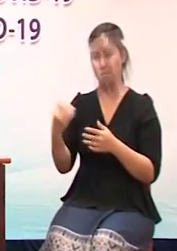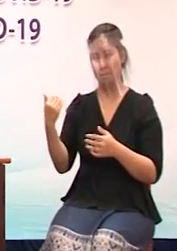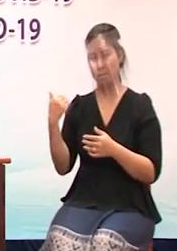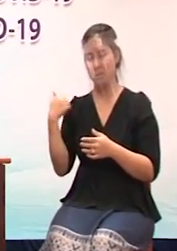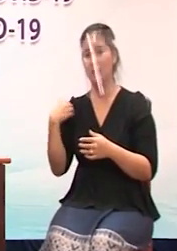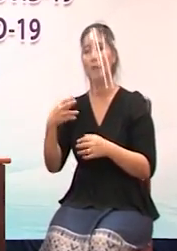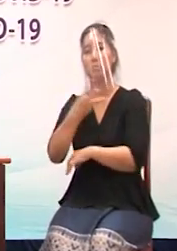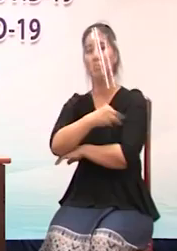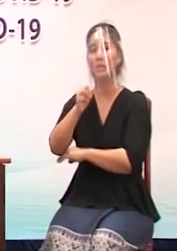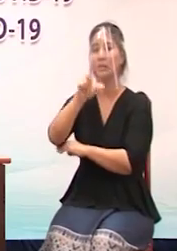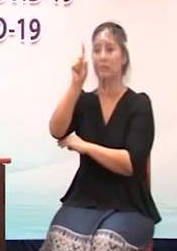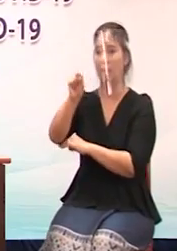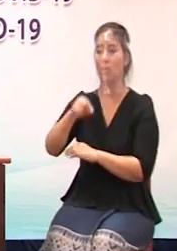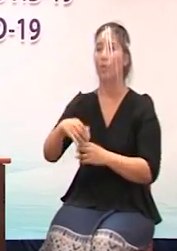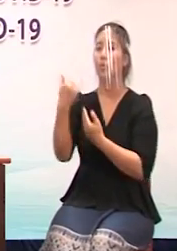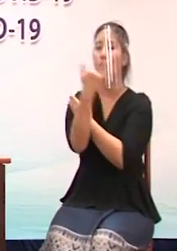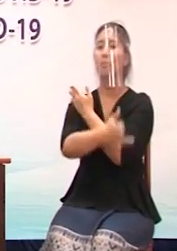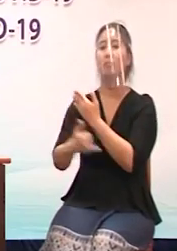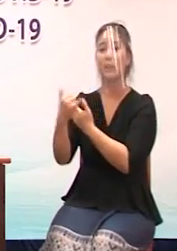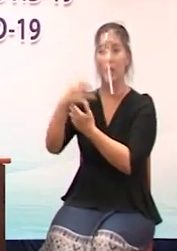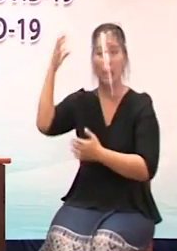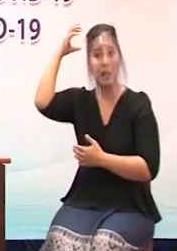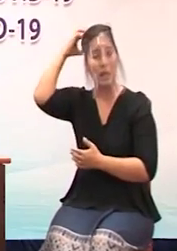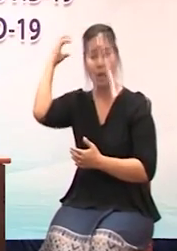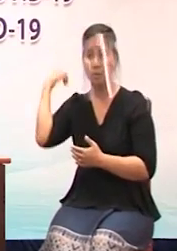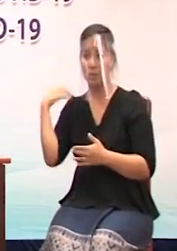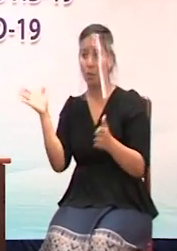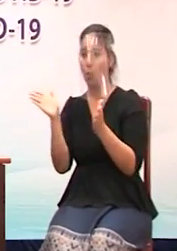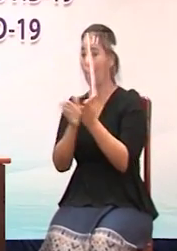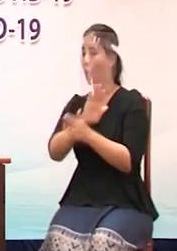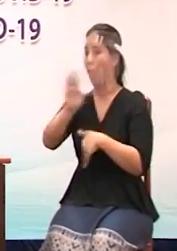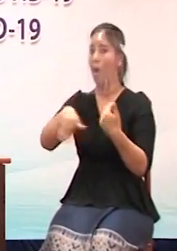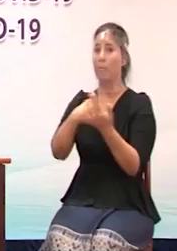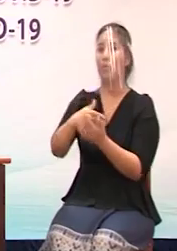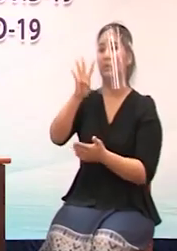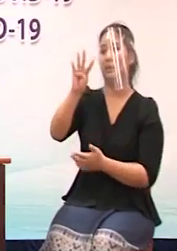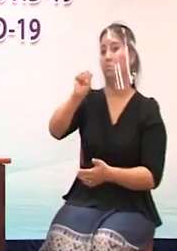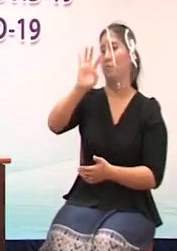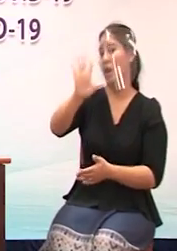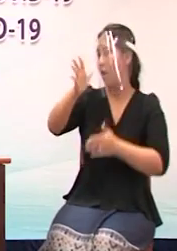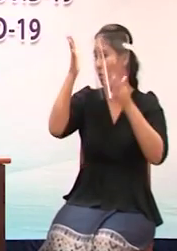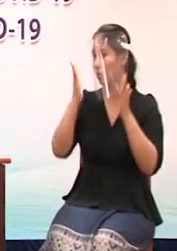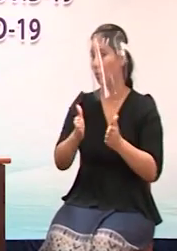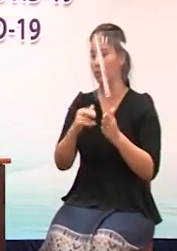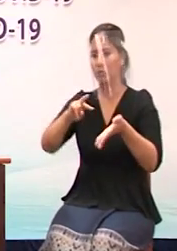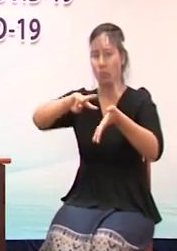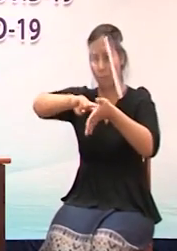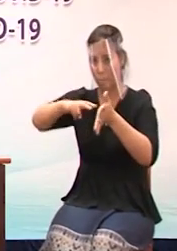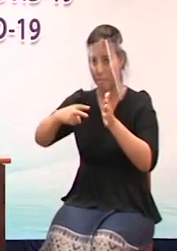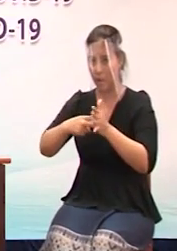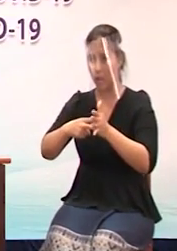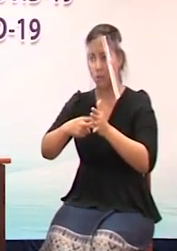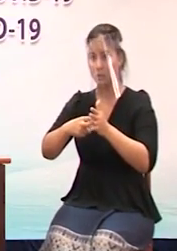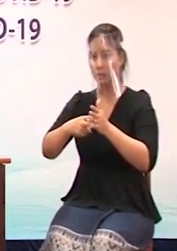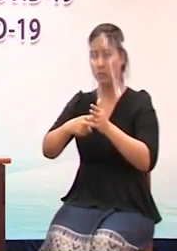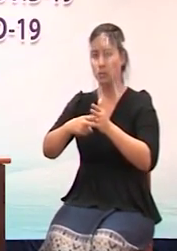านี้อยู่ประเทศของปหรมีผู้ติดเชื้อถึง45คนหมายความว่าลื่นก